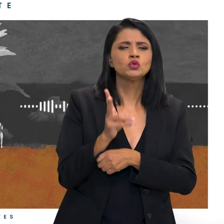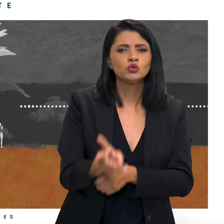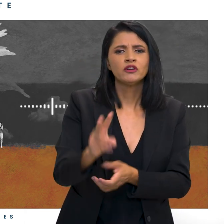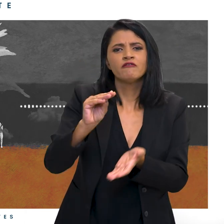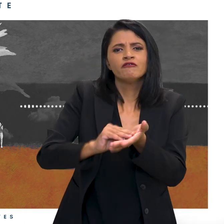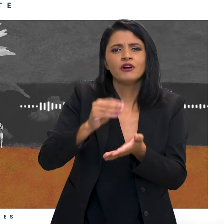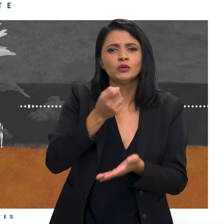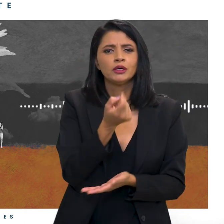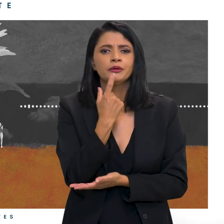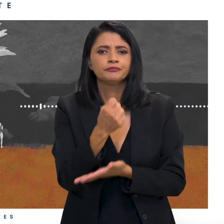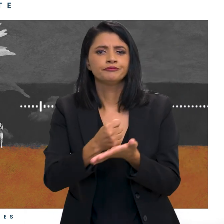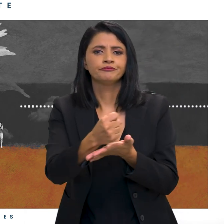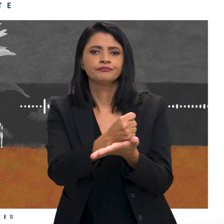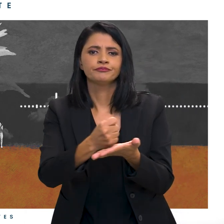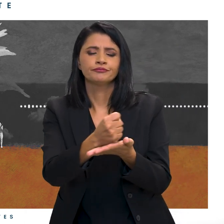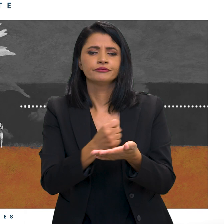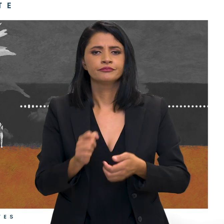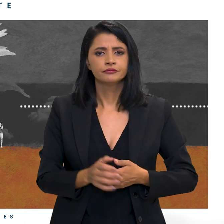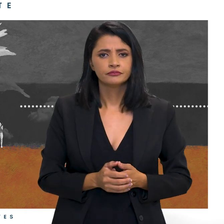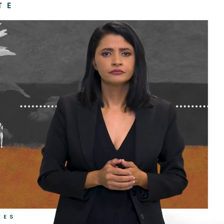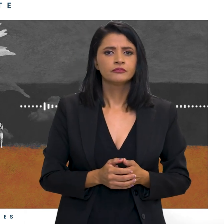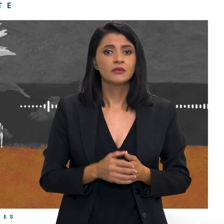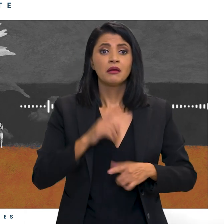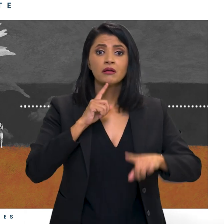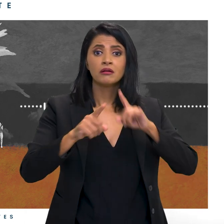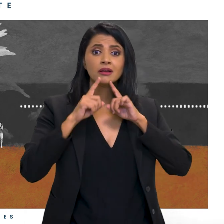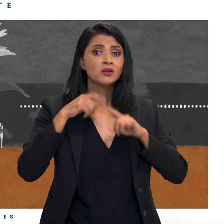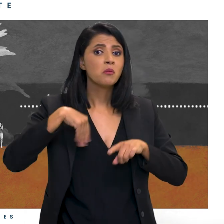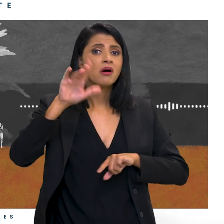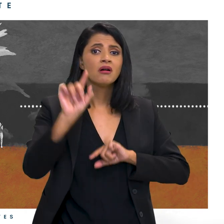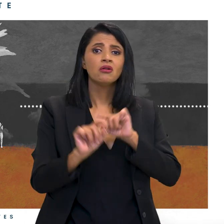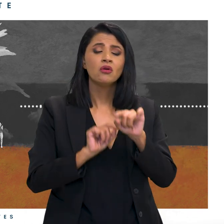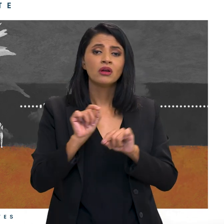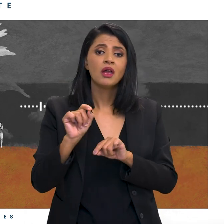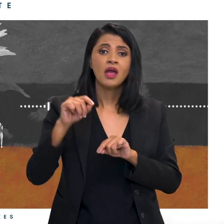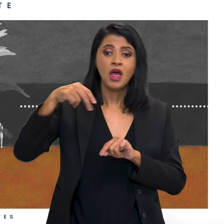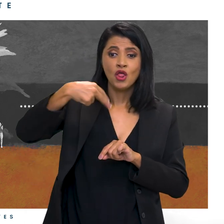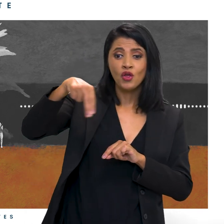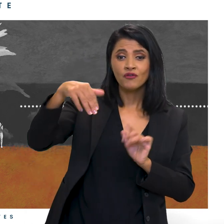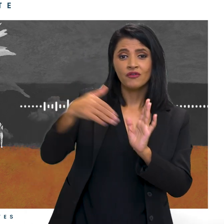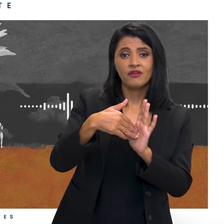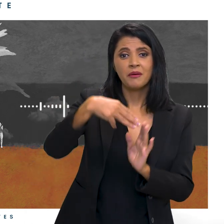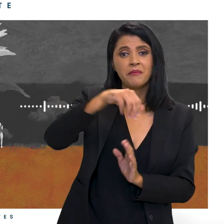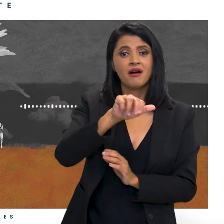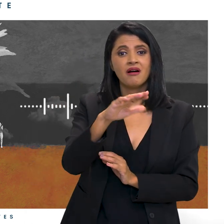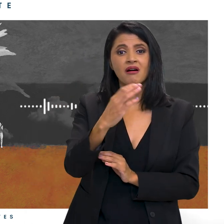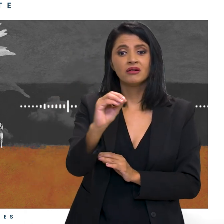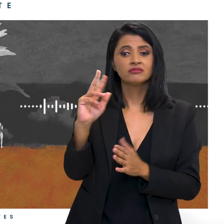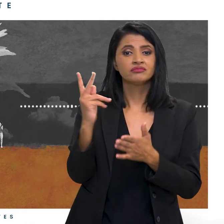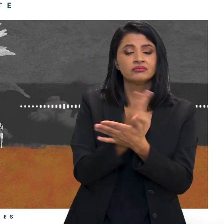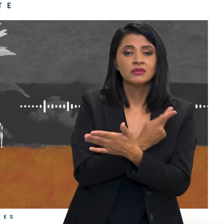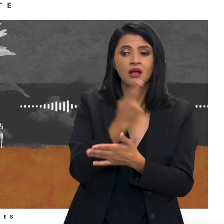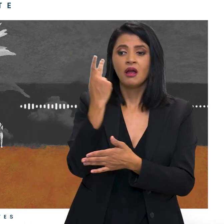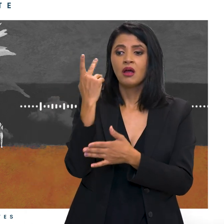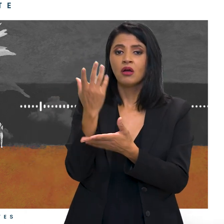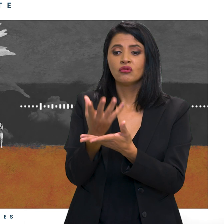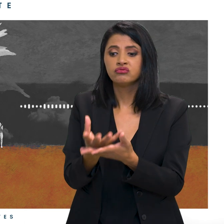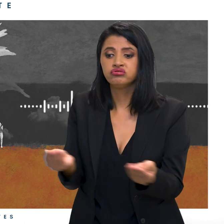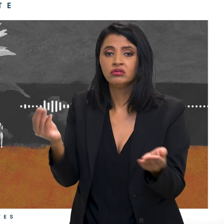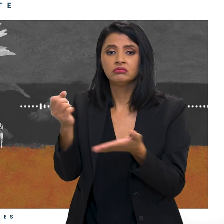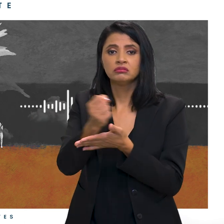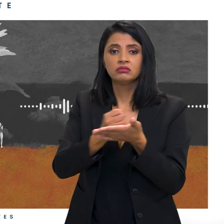ainda persiste: a falta de medicamentos. Uma das queixas maiores é que de novembro a março normalmente